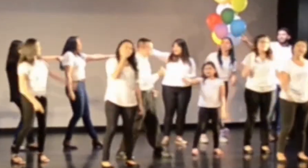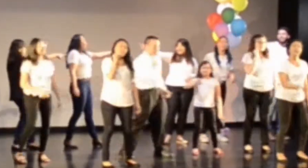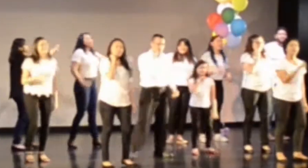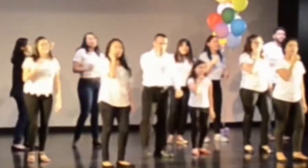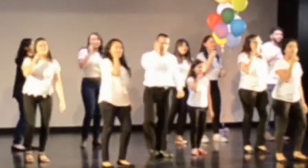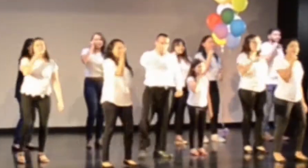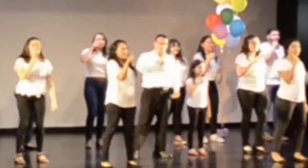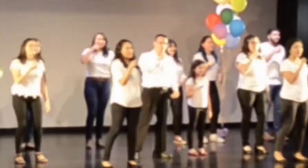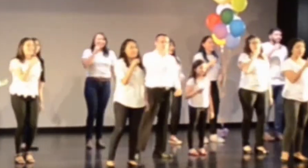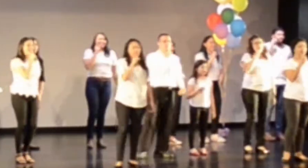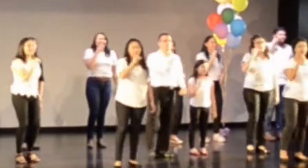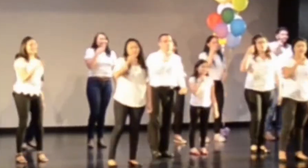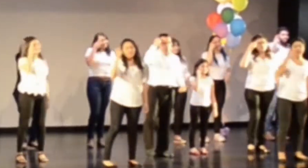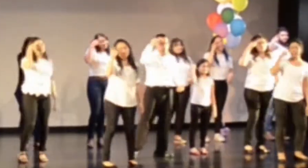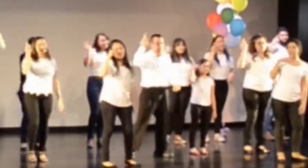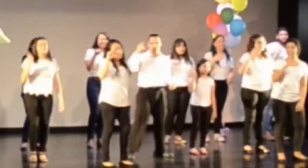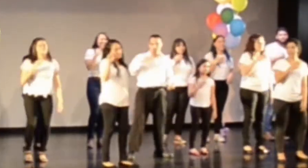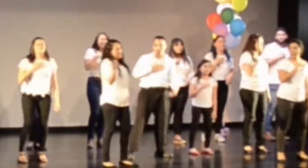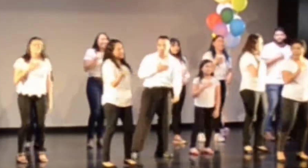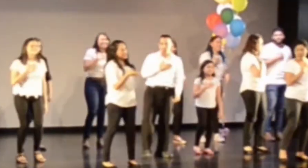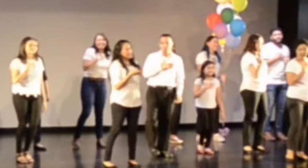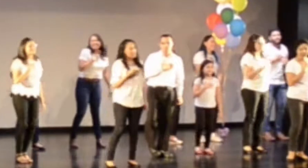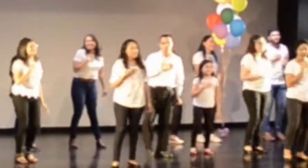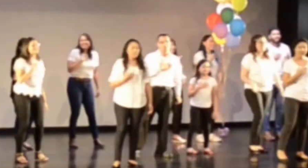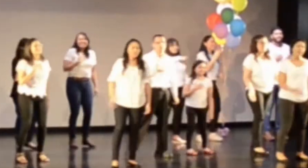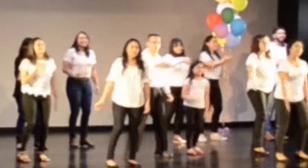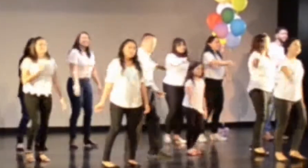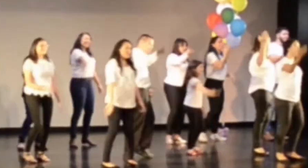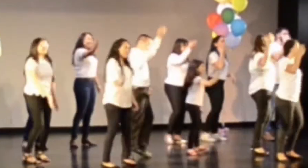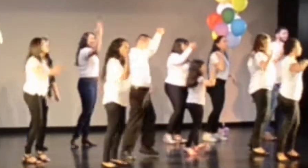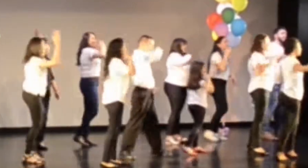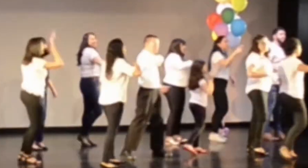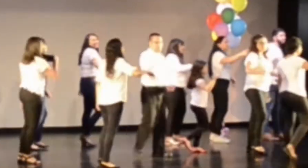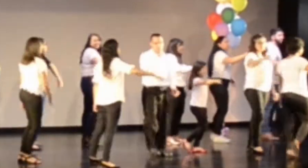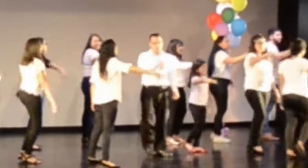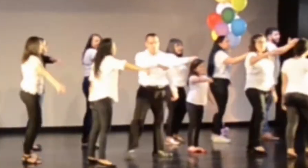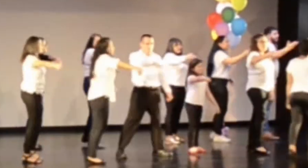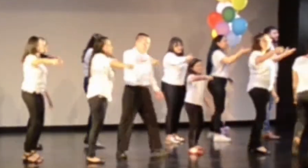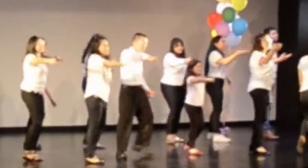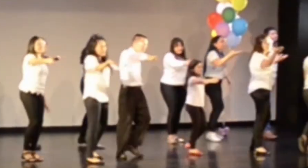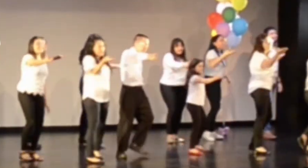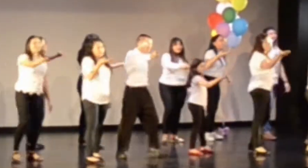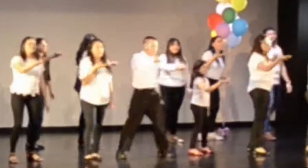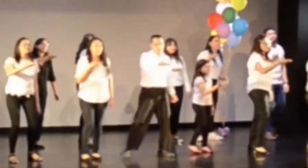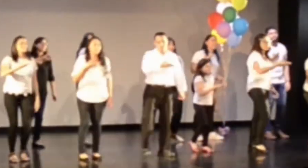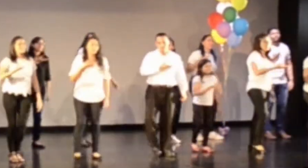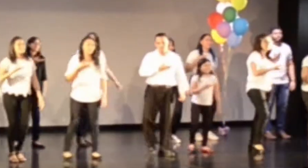Que mañana es por mí. Pues vamos, te damos la